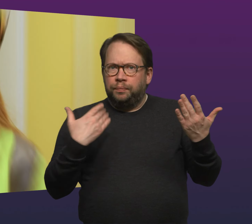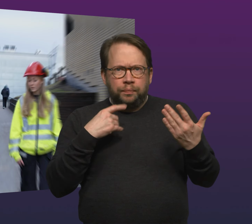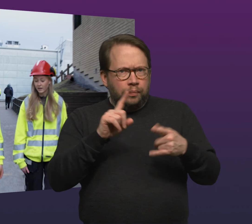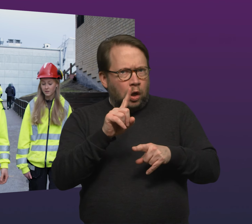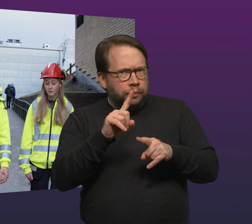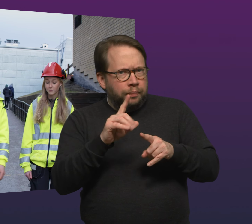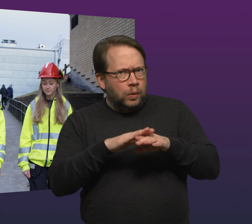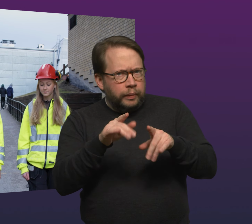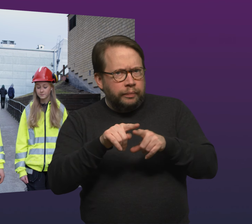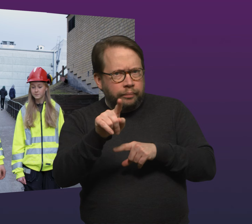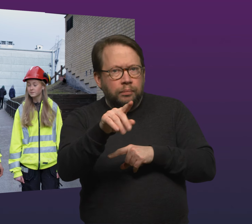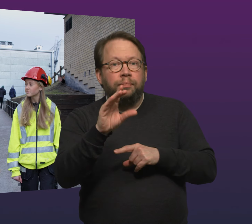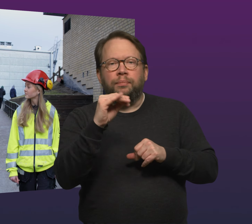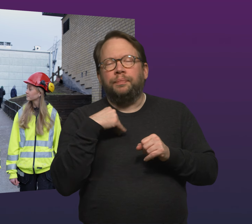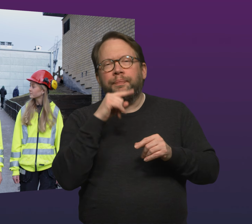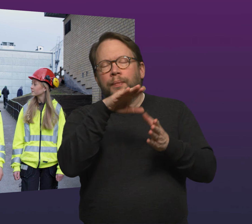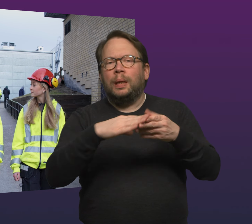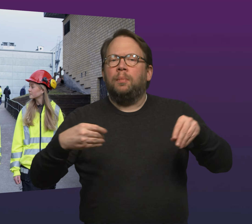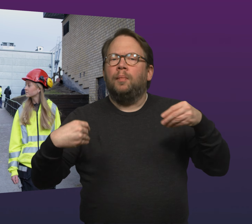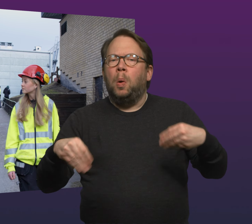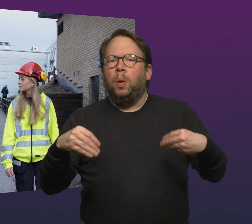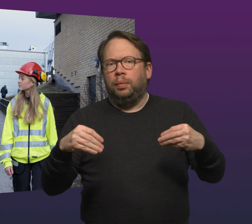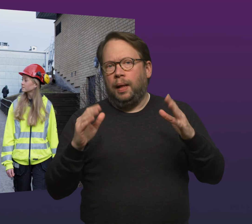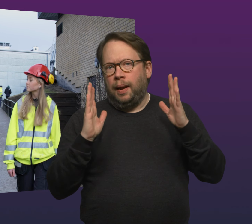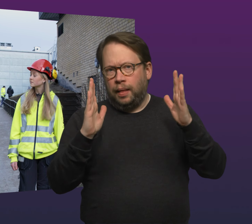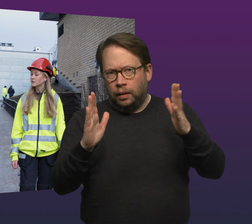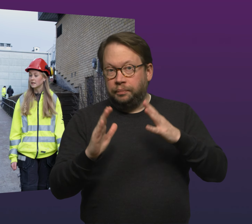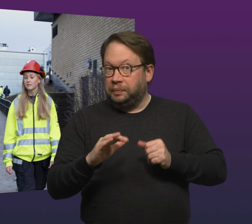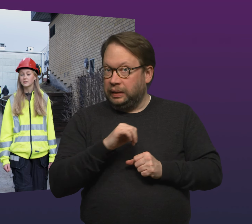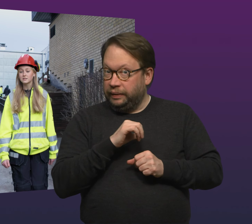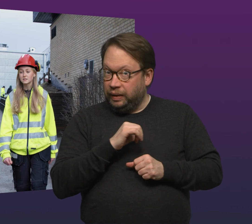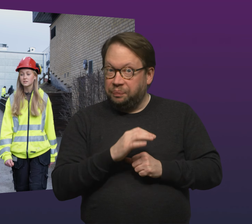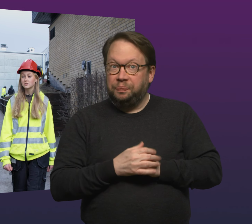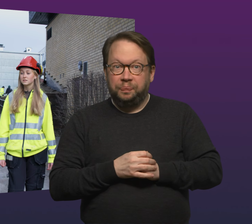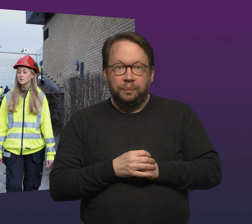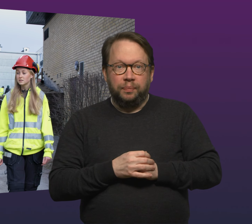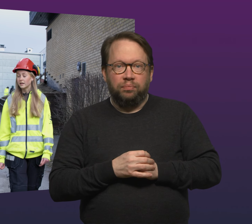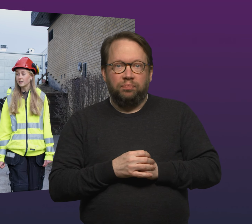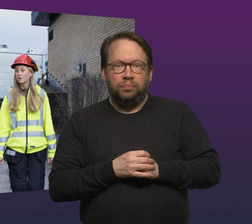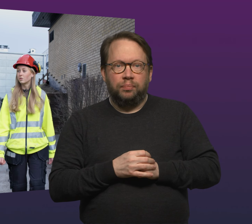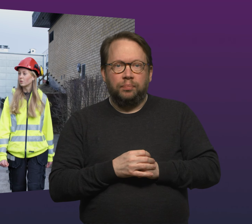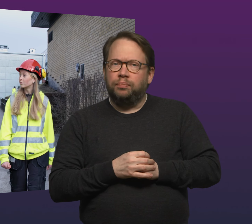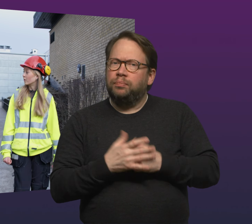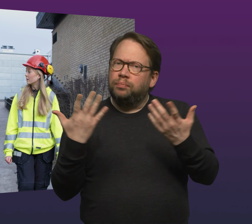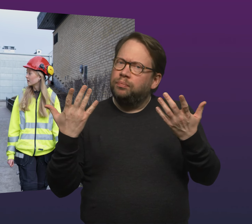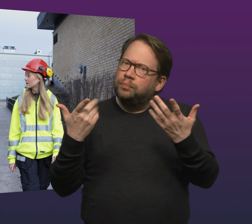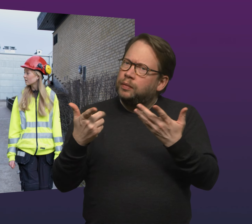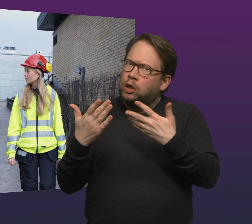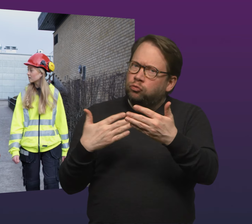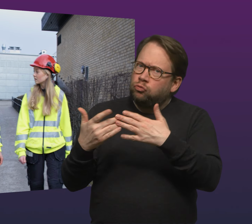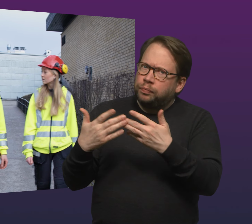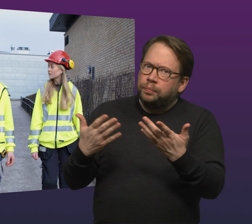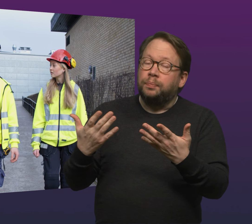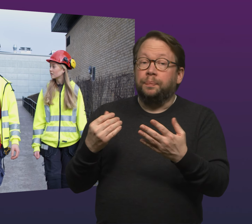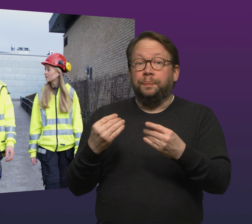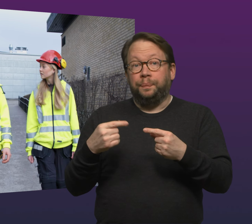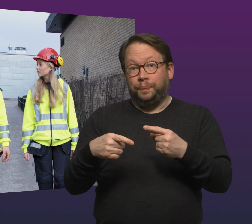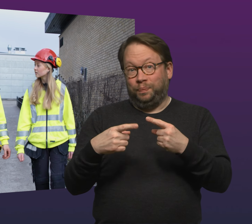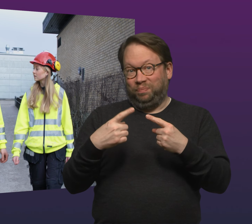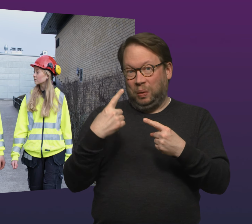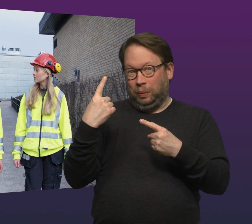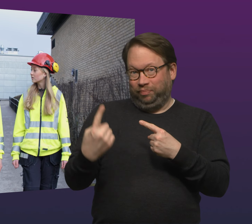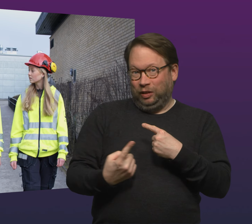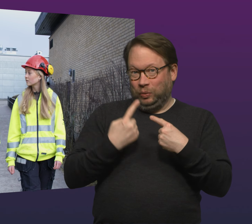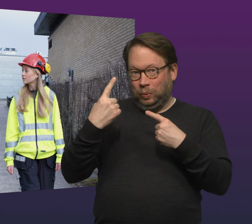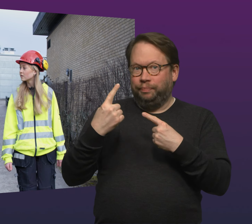Var är vi på väg nu då? Vi ska till plåthallen. Trevligt. Är det något du har hållit på med? Ja, i